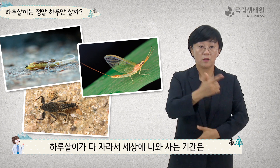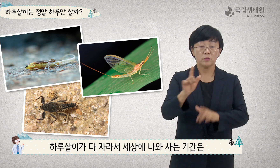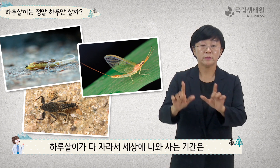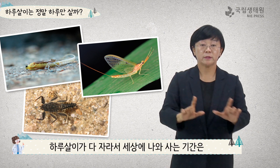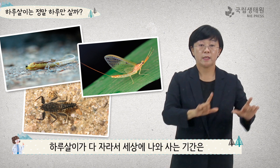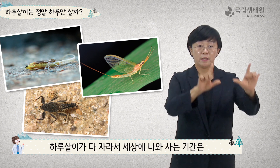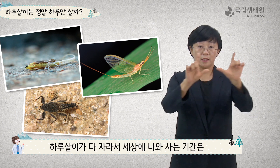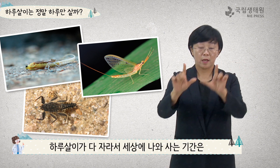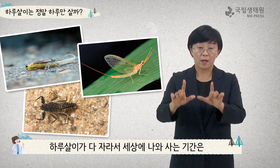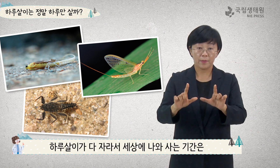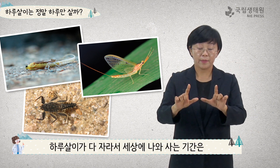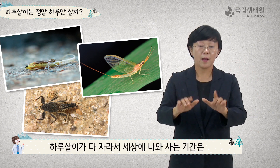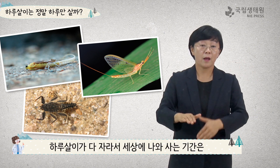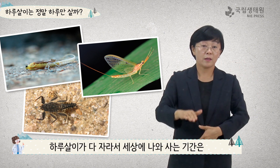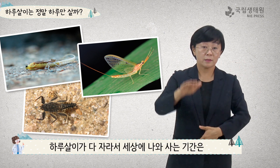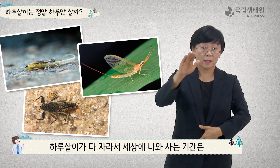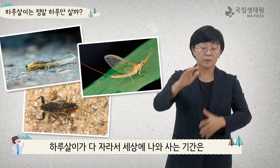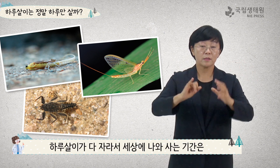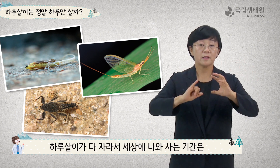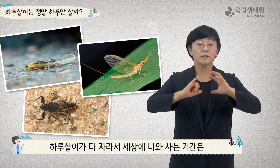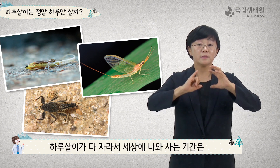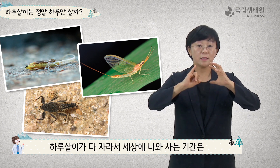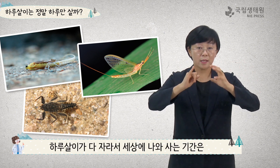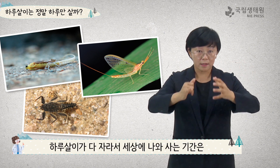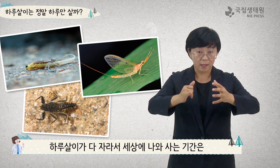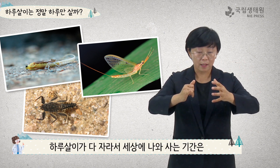하지만 여느 곤충이 그러하듯 하루살이도